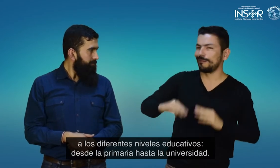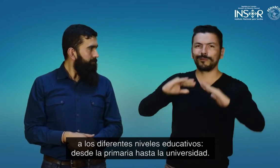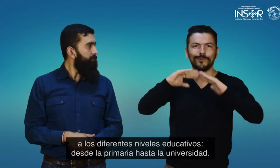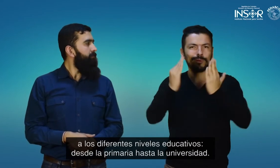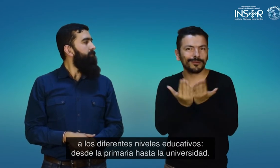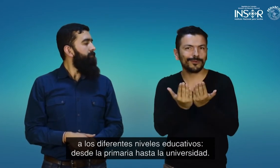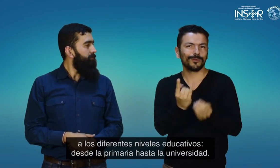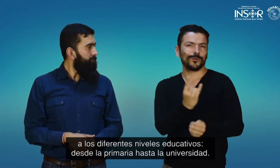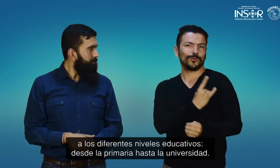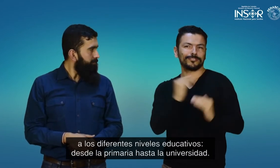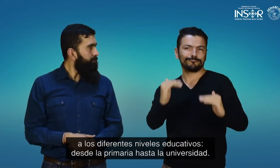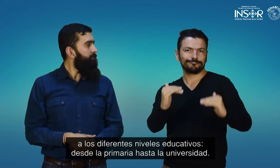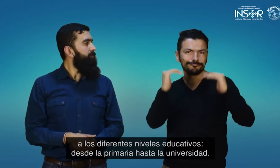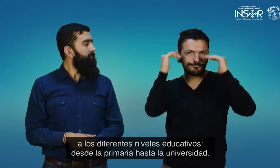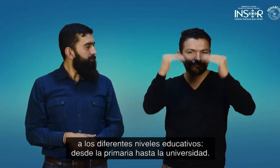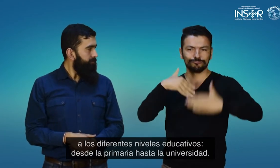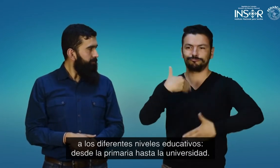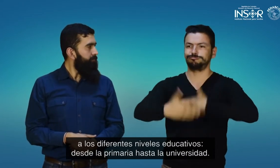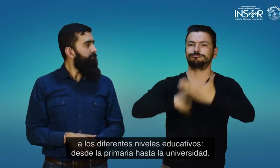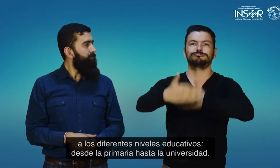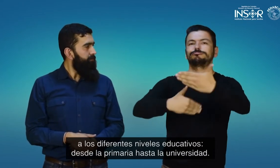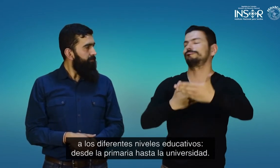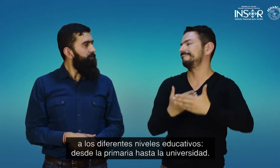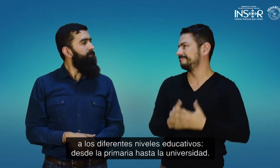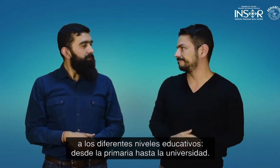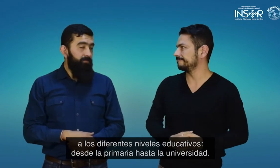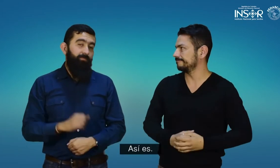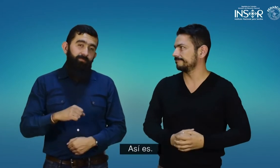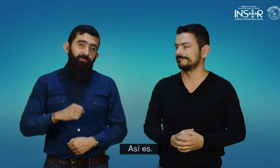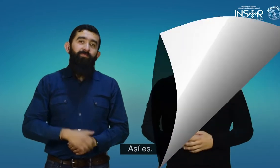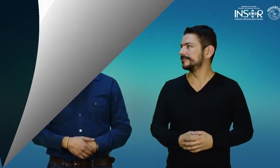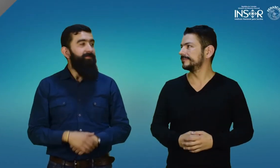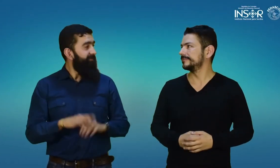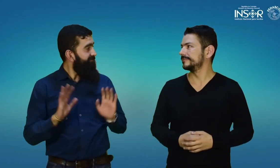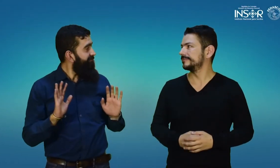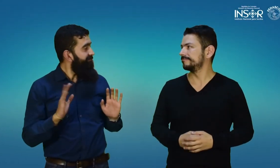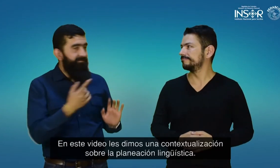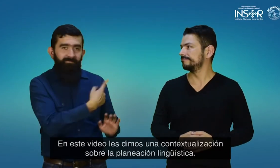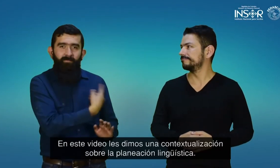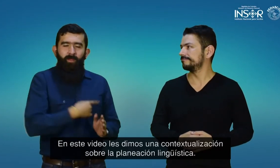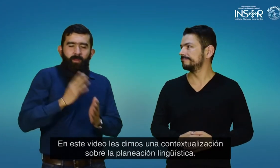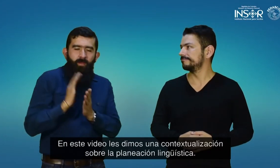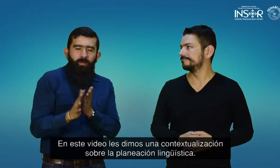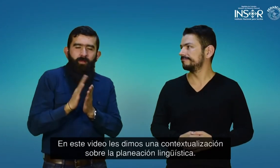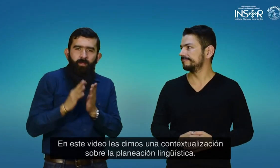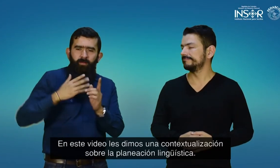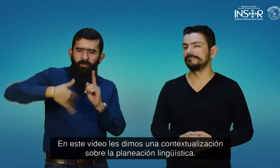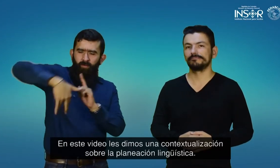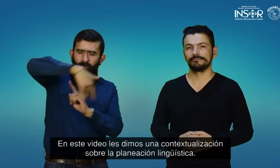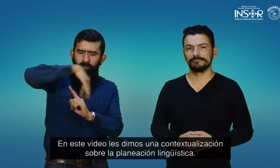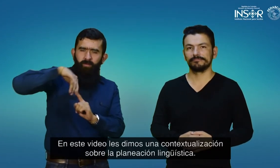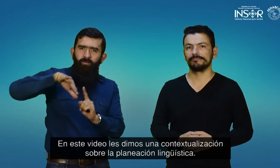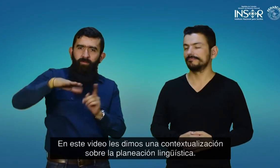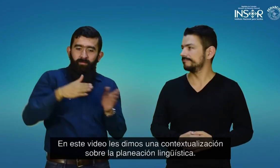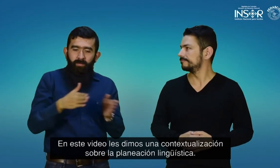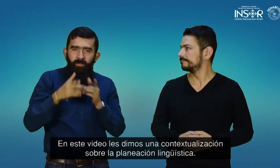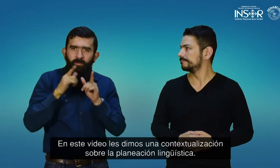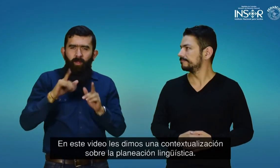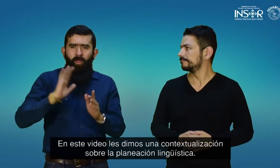desde la primaria hasta la universidad. Así es. En este video les dimos una contextualización